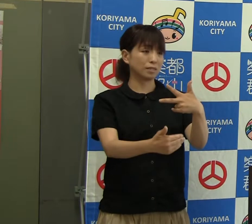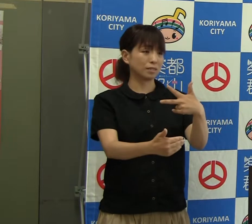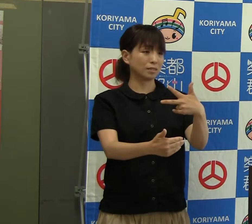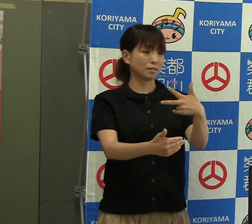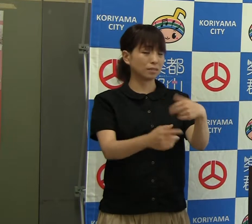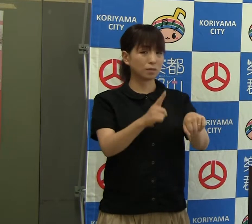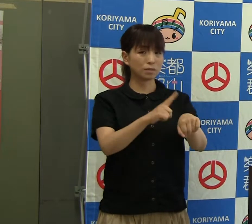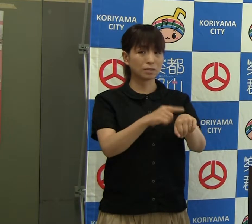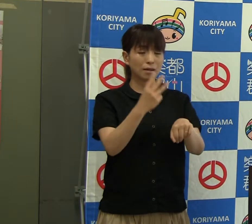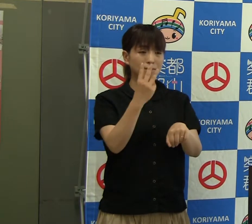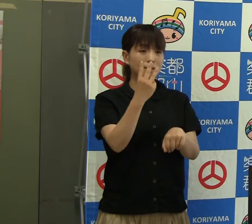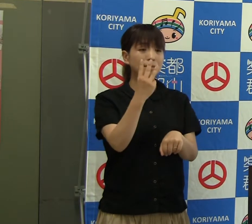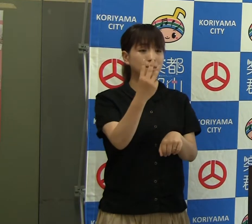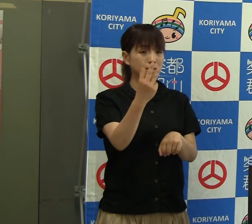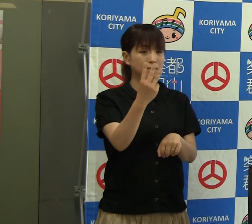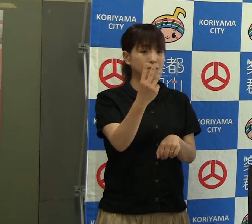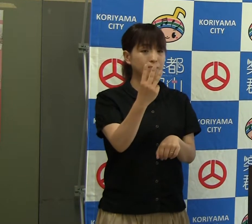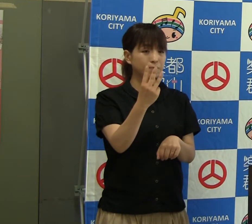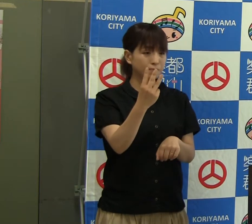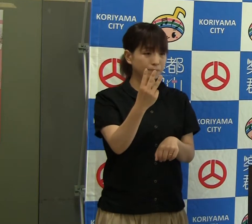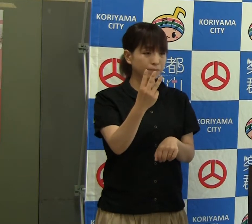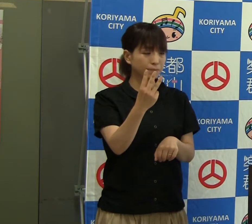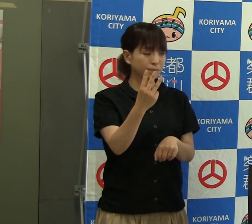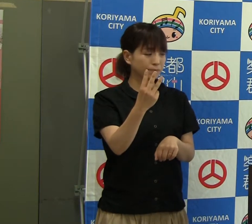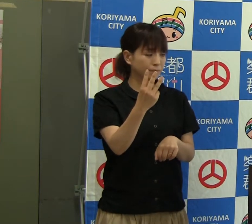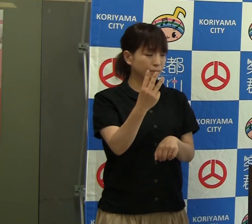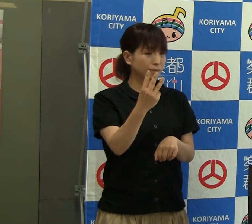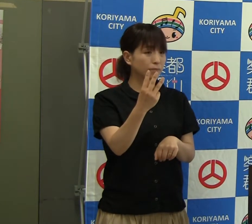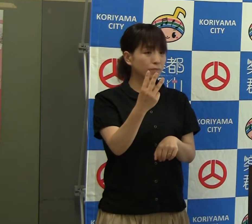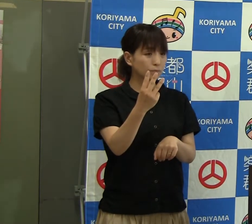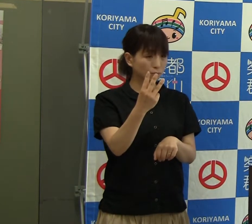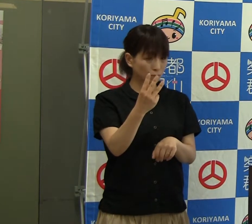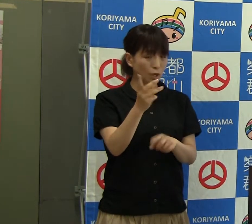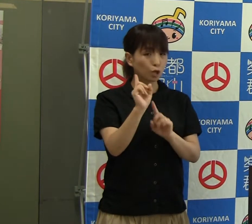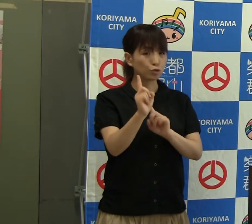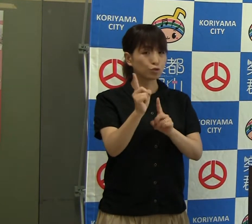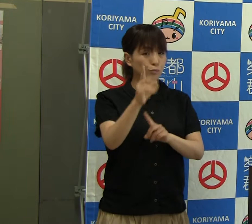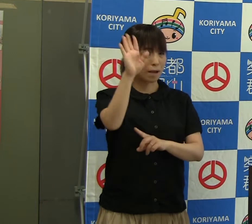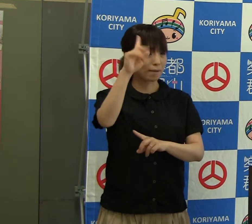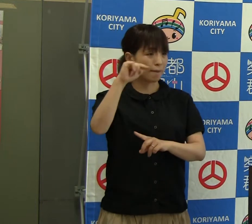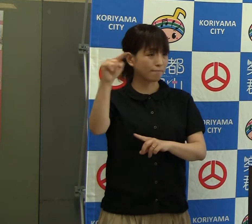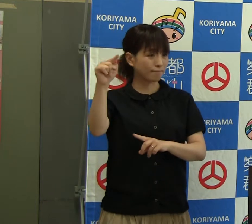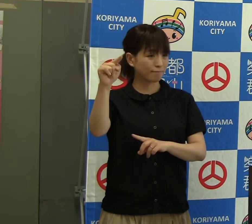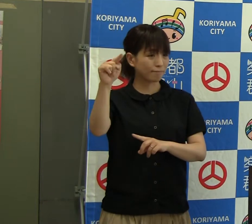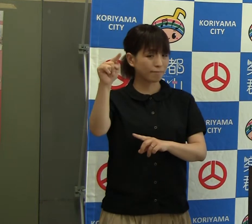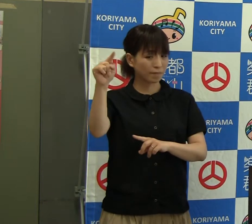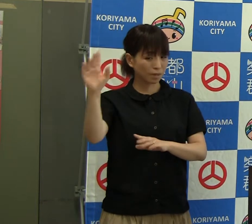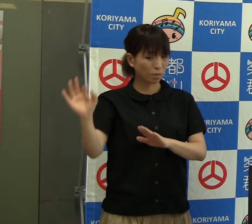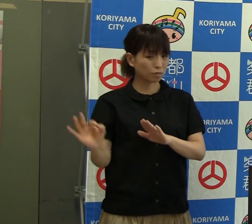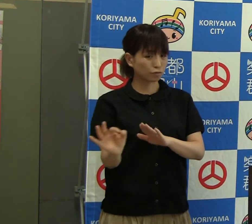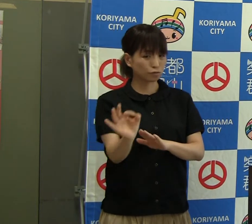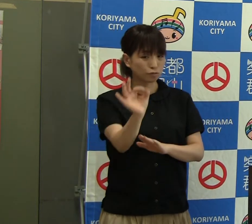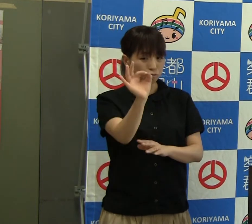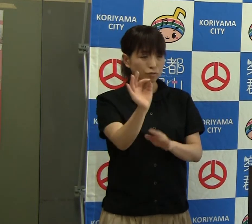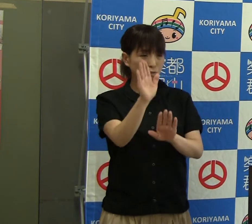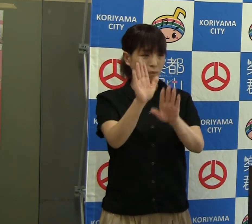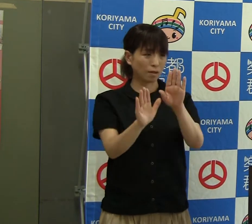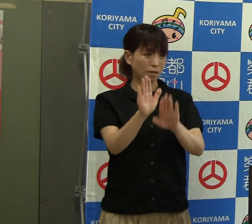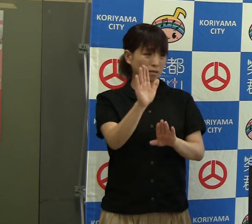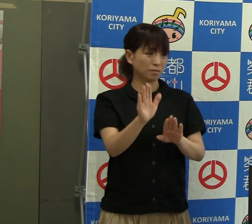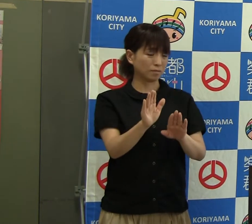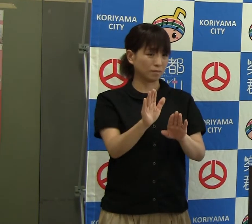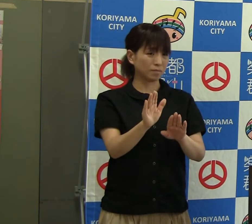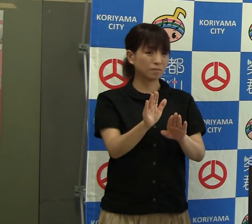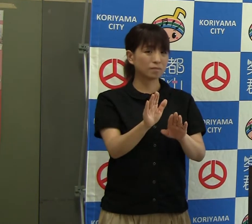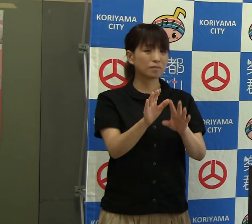今月29日の3時にはこれ見ますと群馬県あたりに上陸というようなことでございますので、